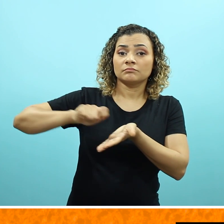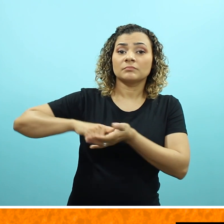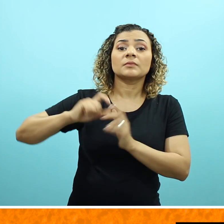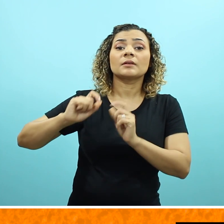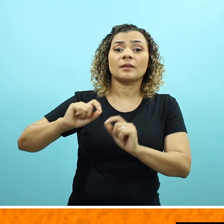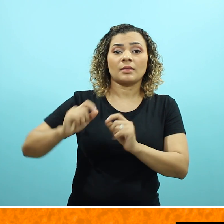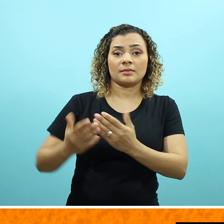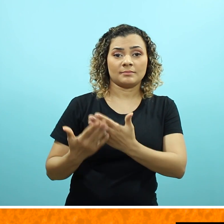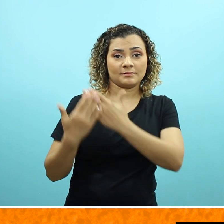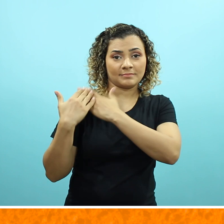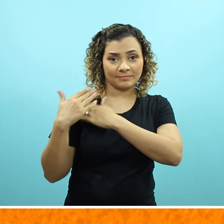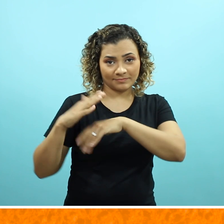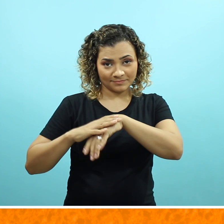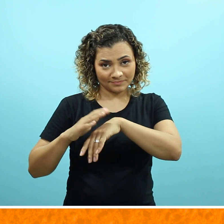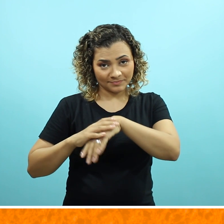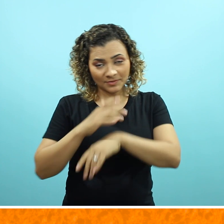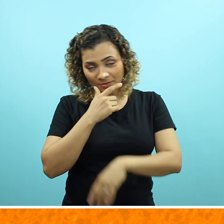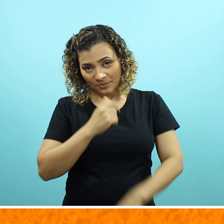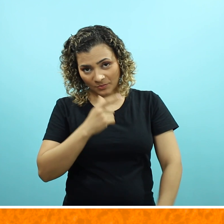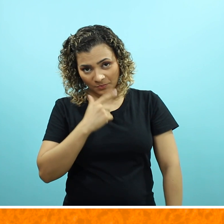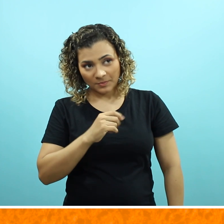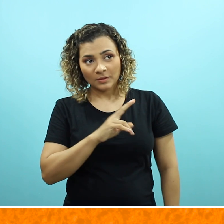Maria Angula.